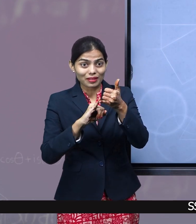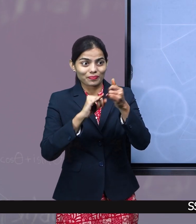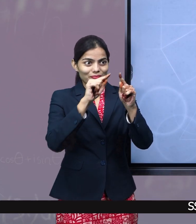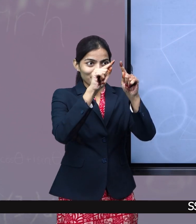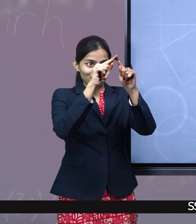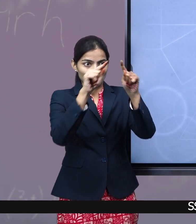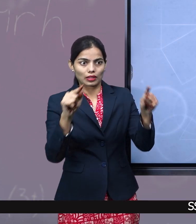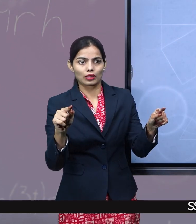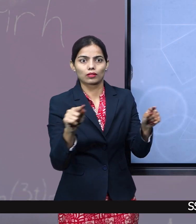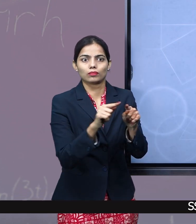SSS,